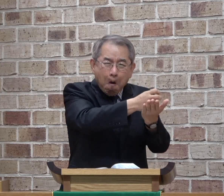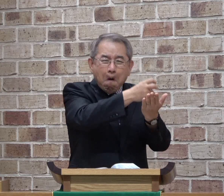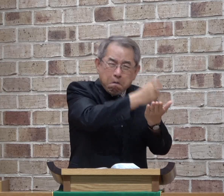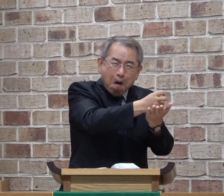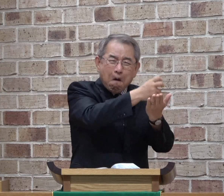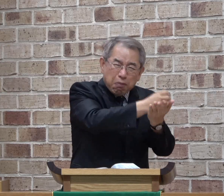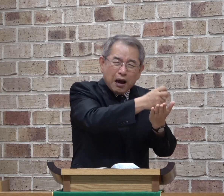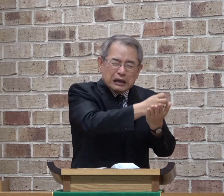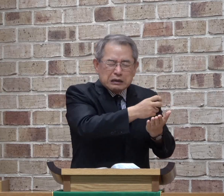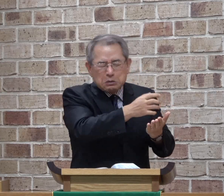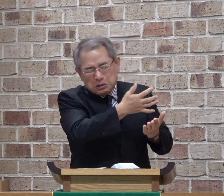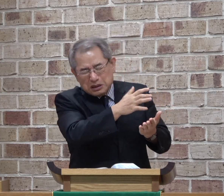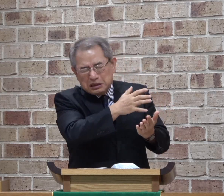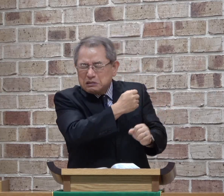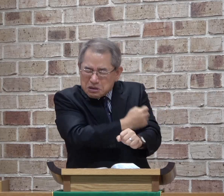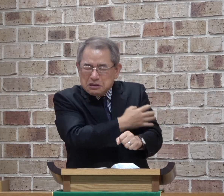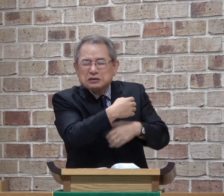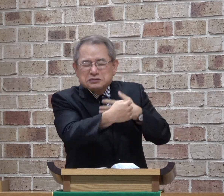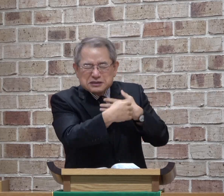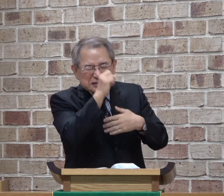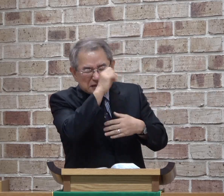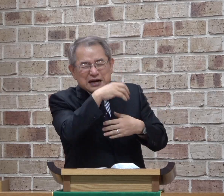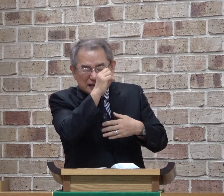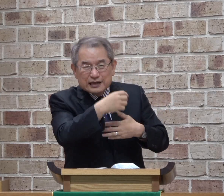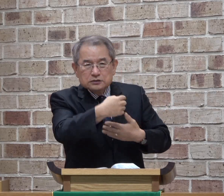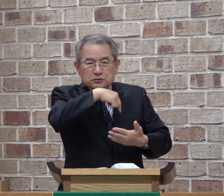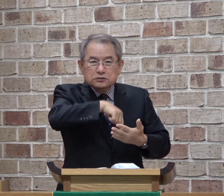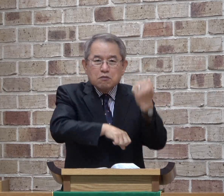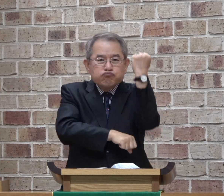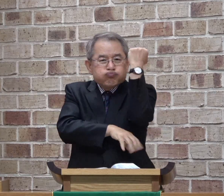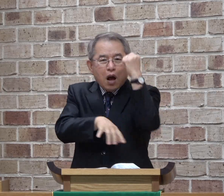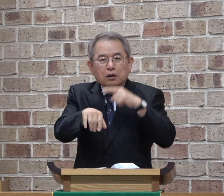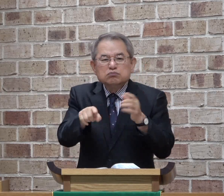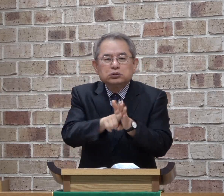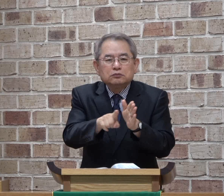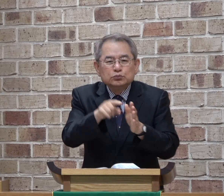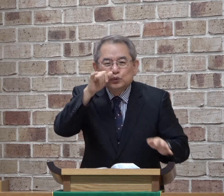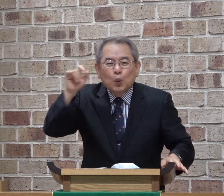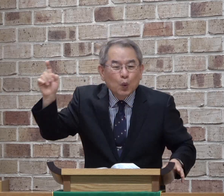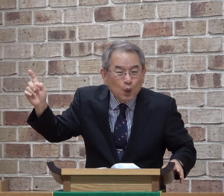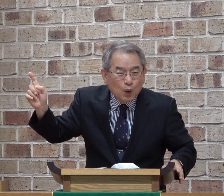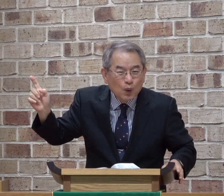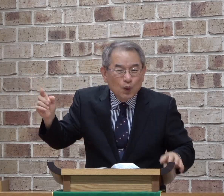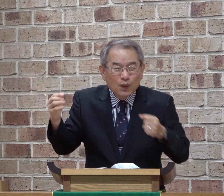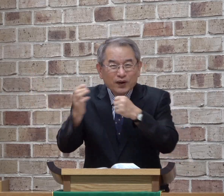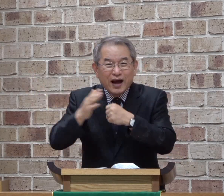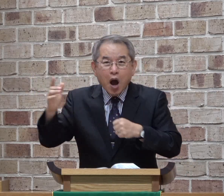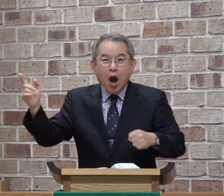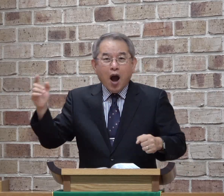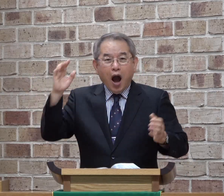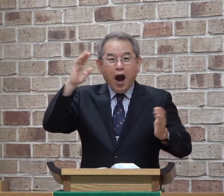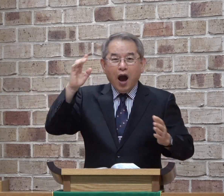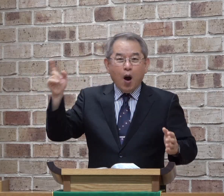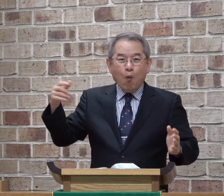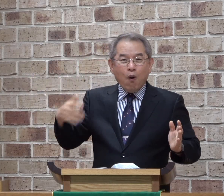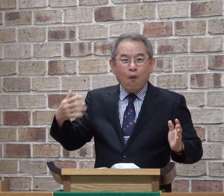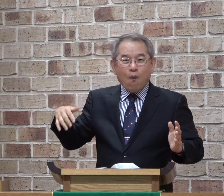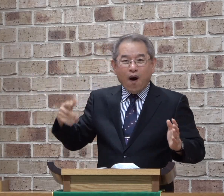우리가 겉으로 짜여진 형식에 의해 붙들려 매는 것이 아니라 우리 마음속에 깊이 뿌리 내려져 있는 우리의 신앙이 이 학생으로